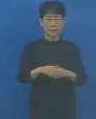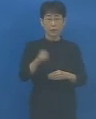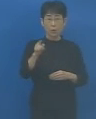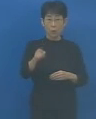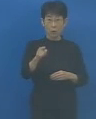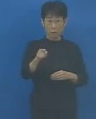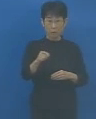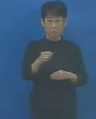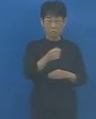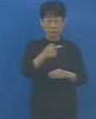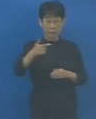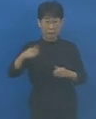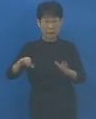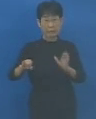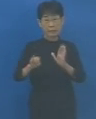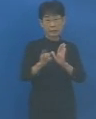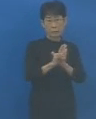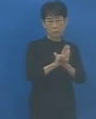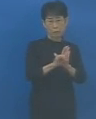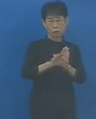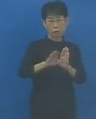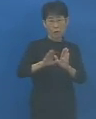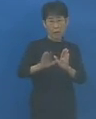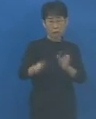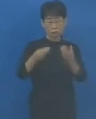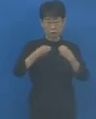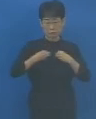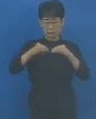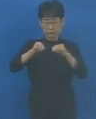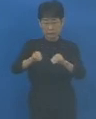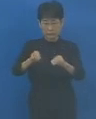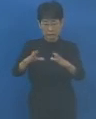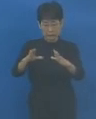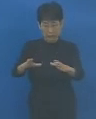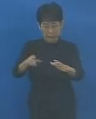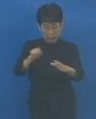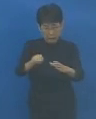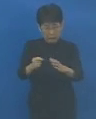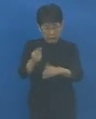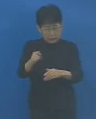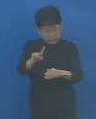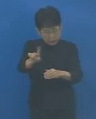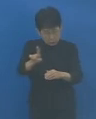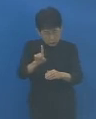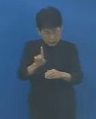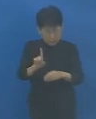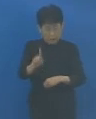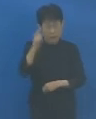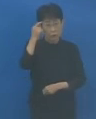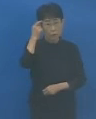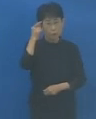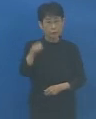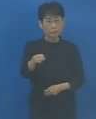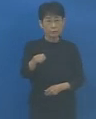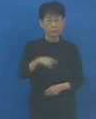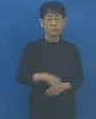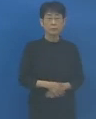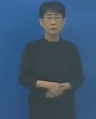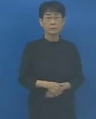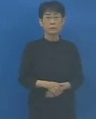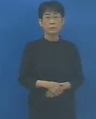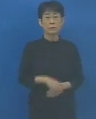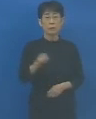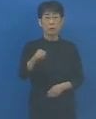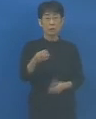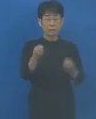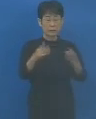のインパクトのある、感染があったのではないだろうか。でこういうようなことがありますとですね、実は